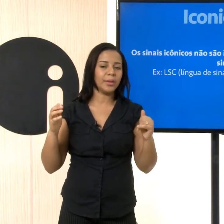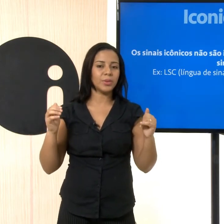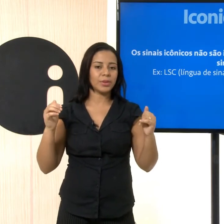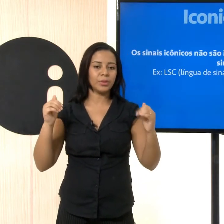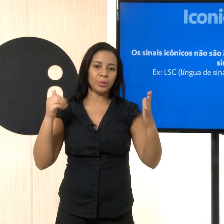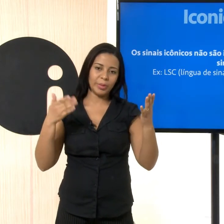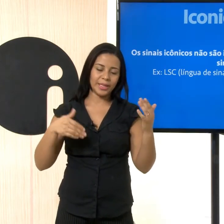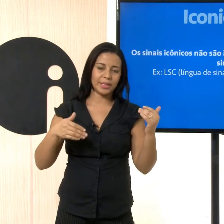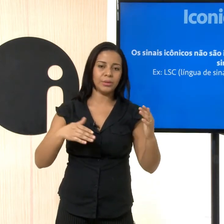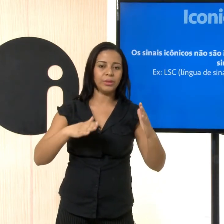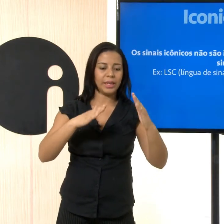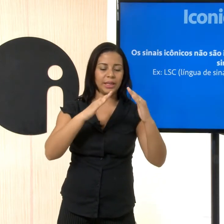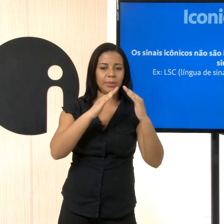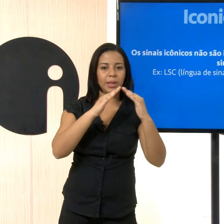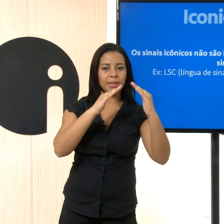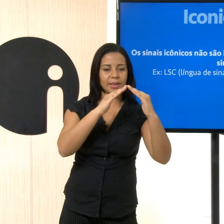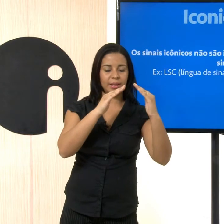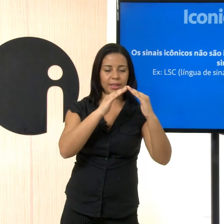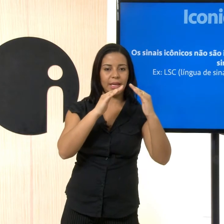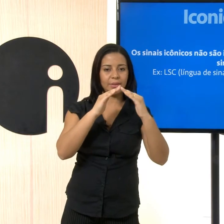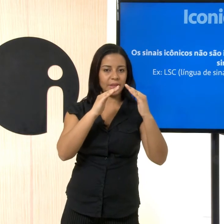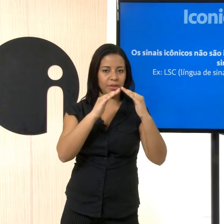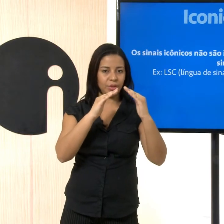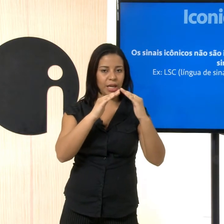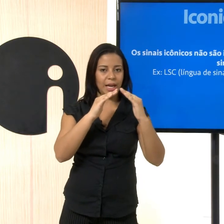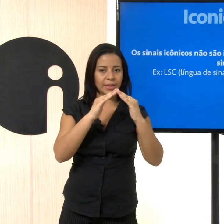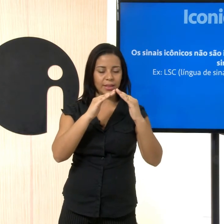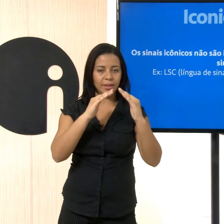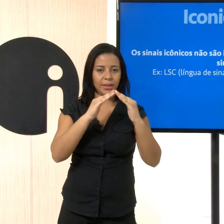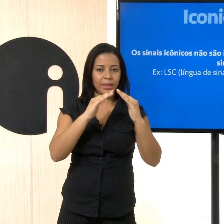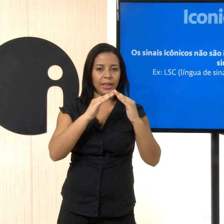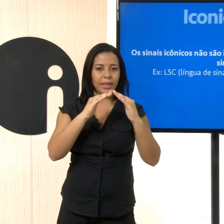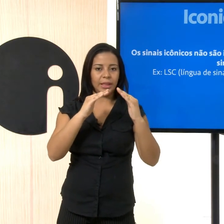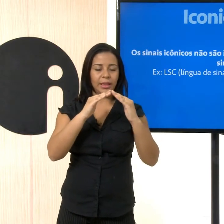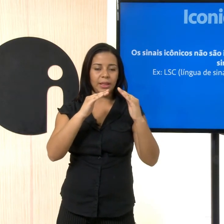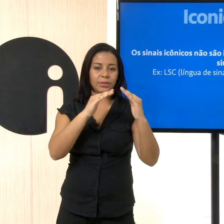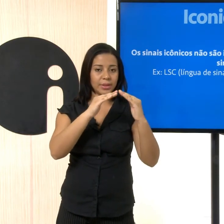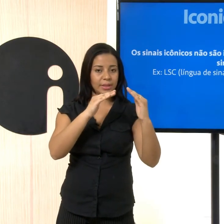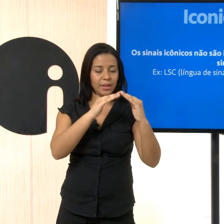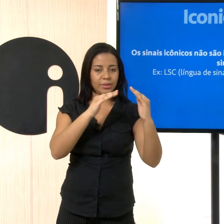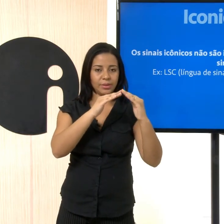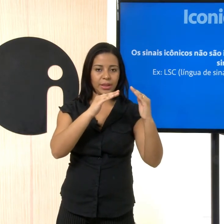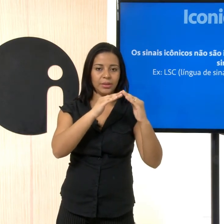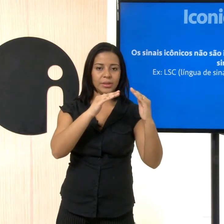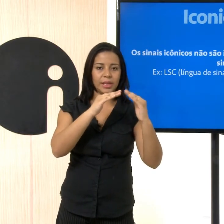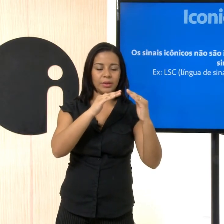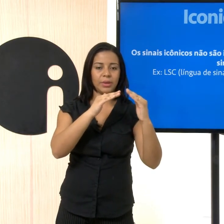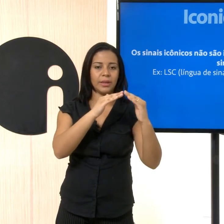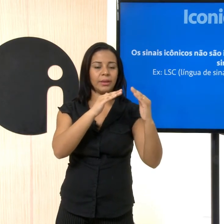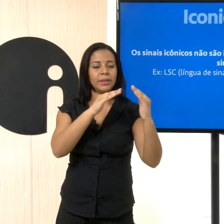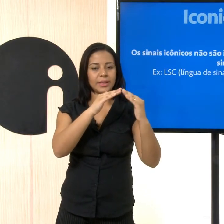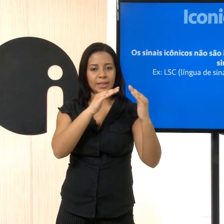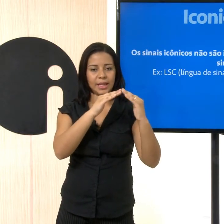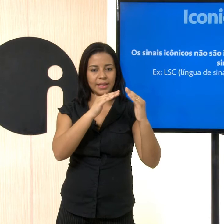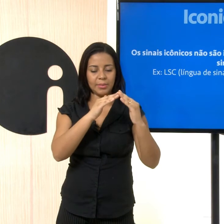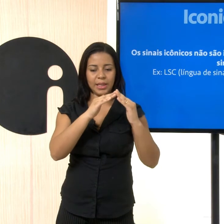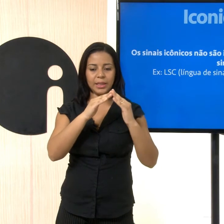temos no Brasil, na Libras, que é o sinal de casa, e nos Estados Unidos, a língua de sinais